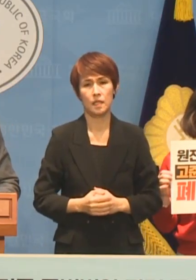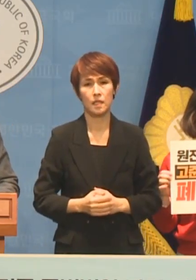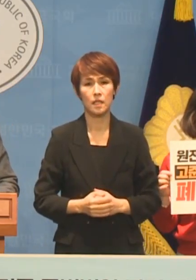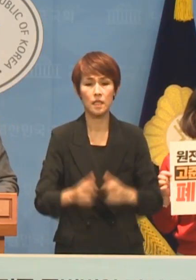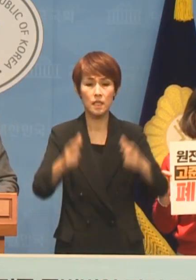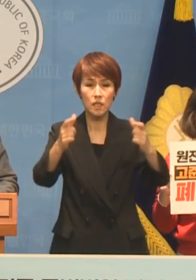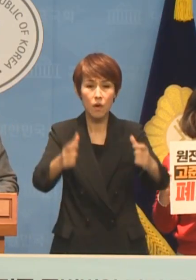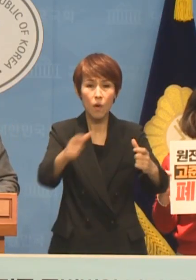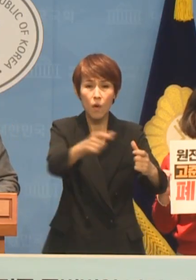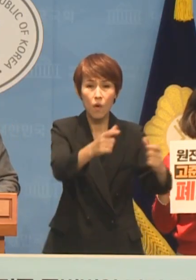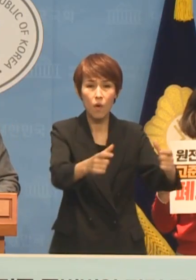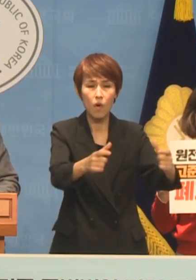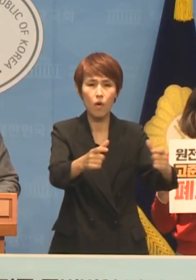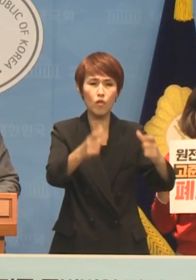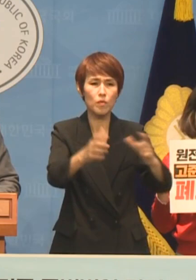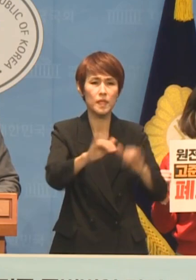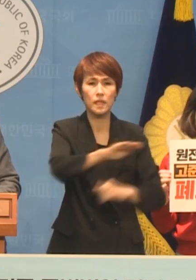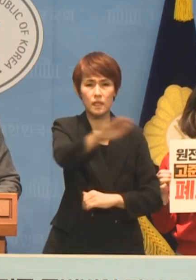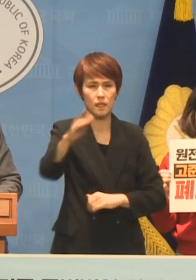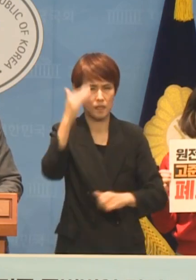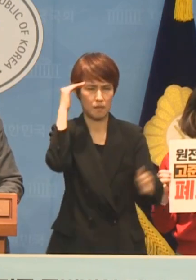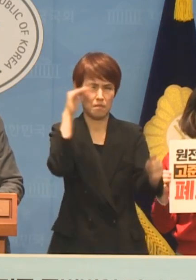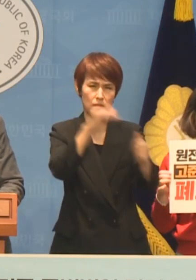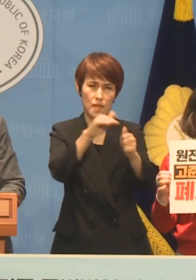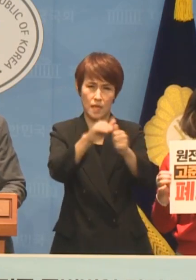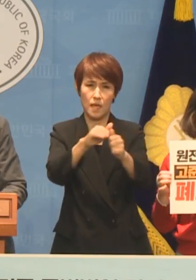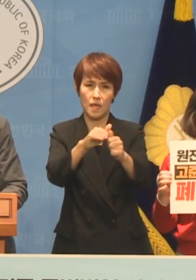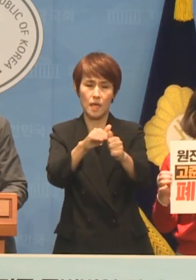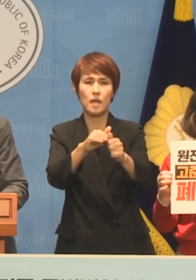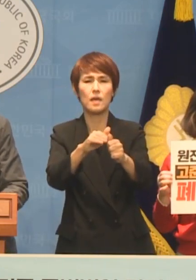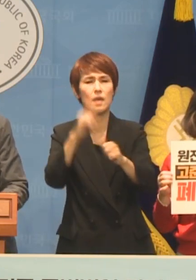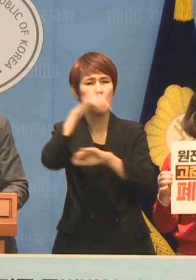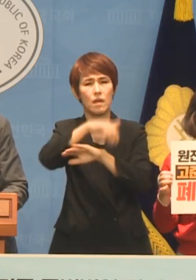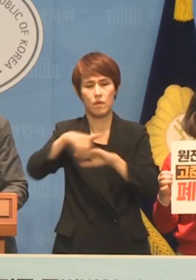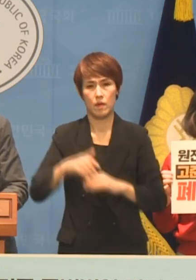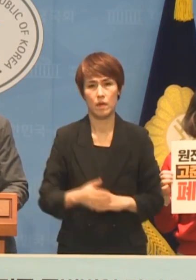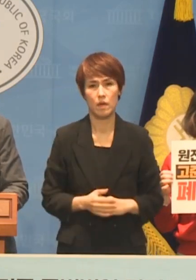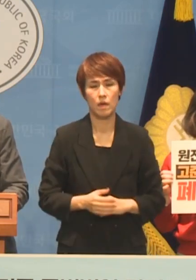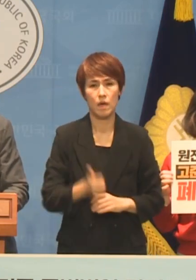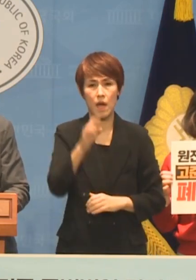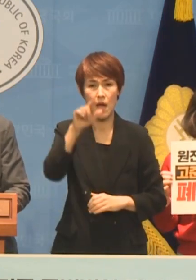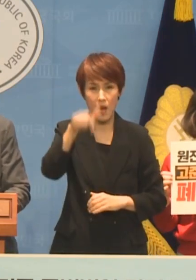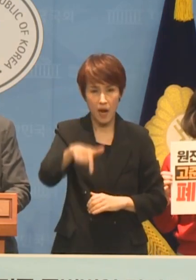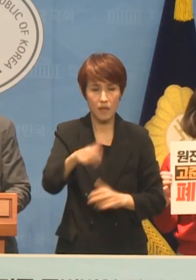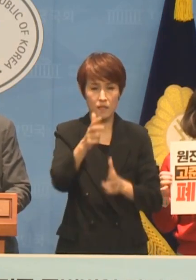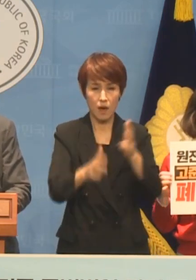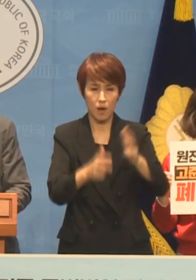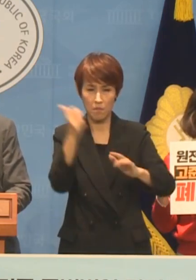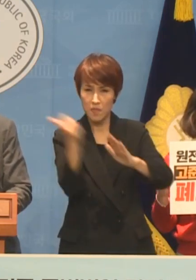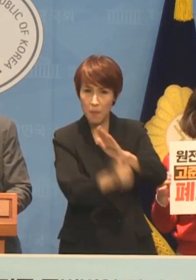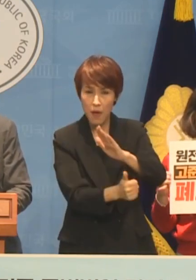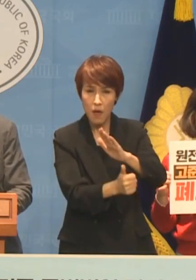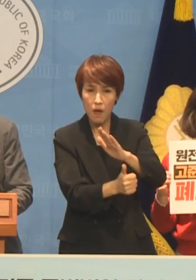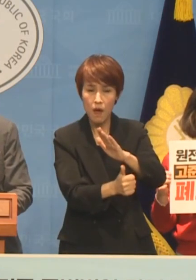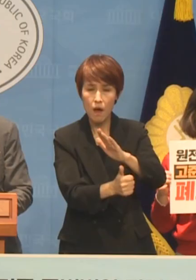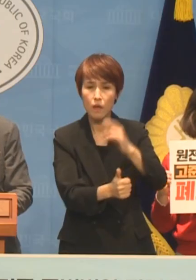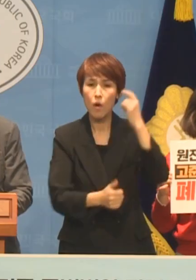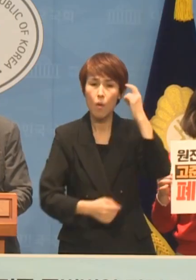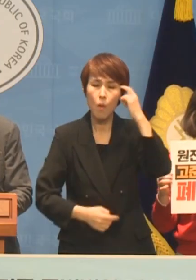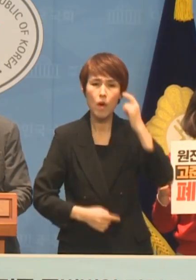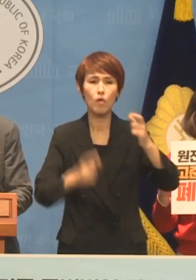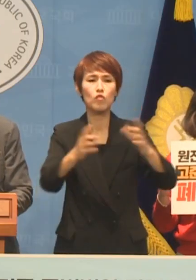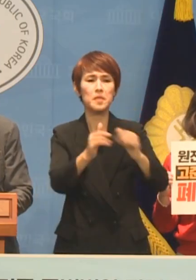더 많은 주민들에게 피해를 안기겠다는 것인데 핵산업계의 실패를 왜 핵발전소 주민들에게